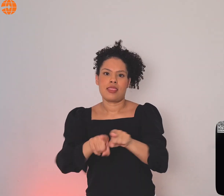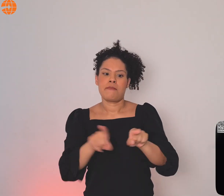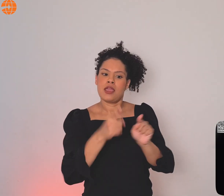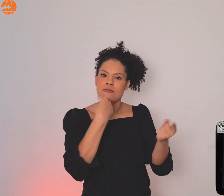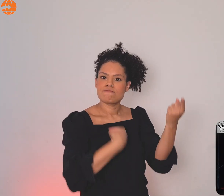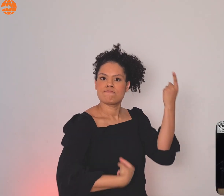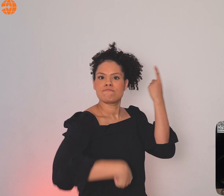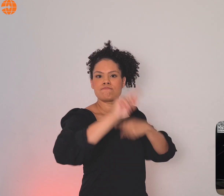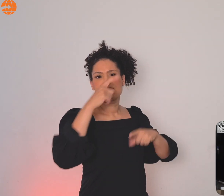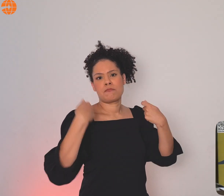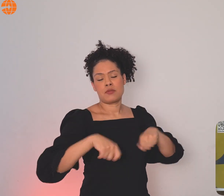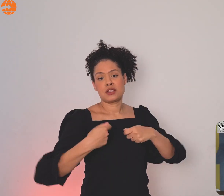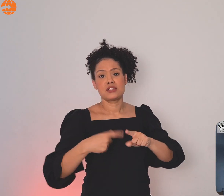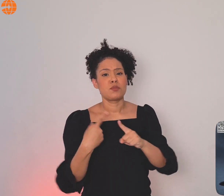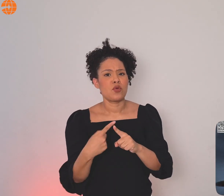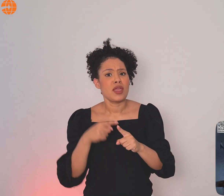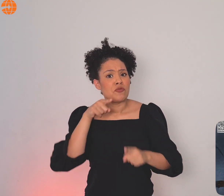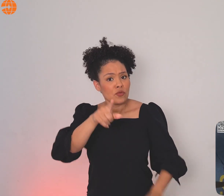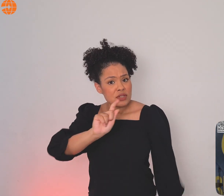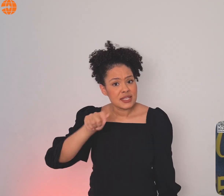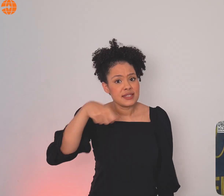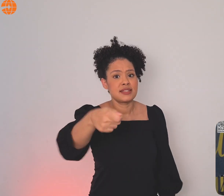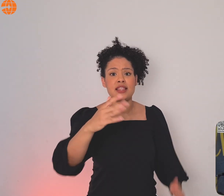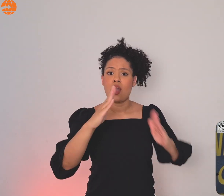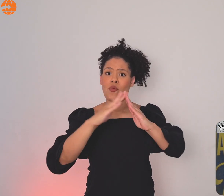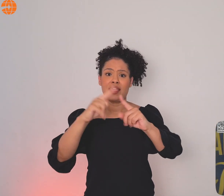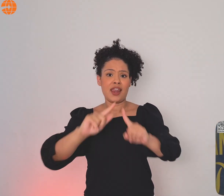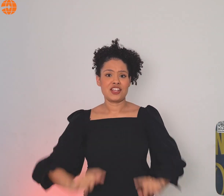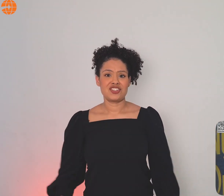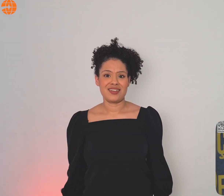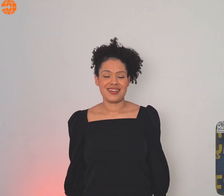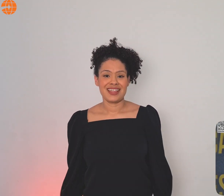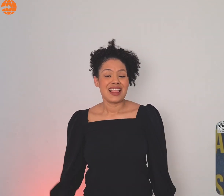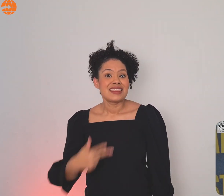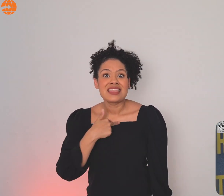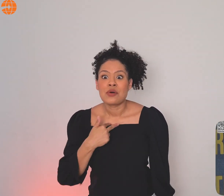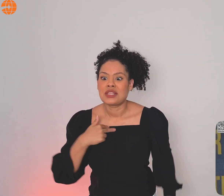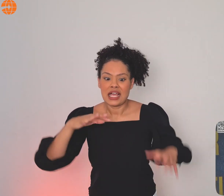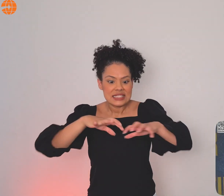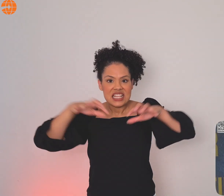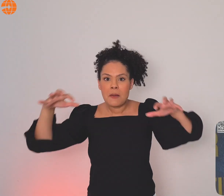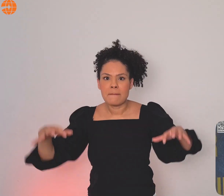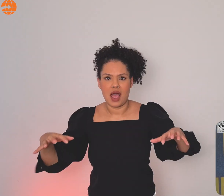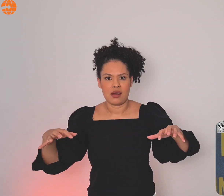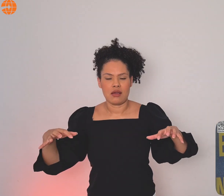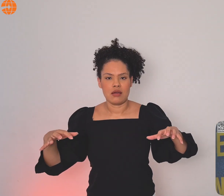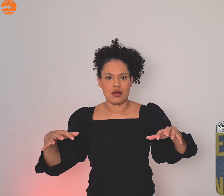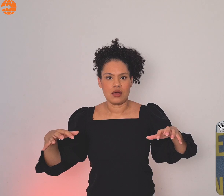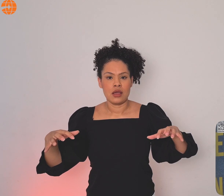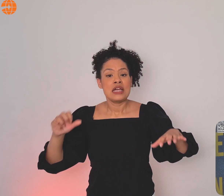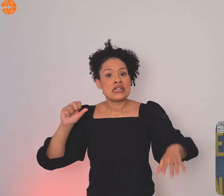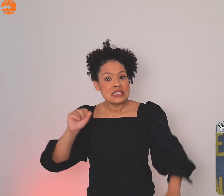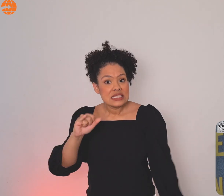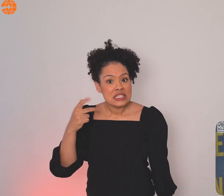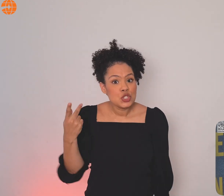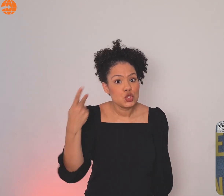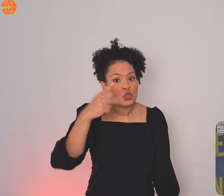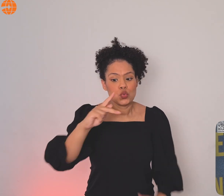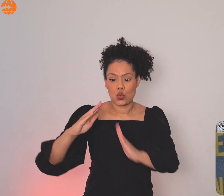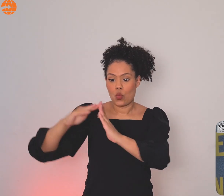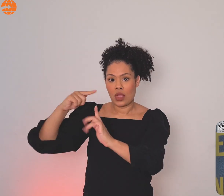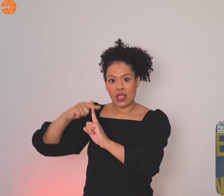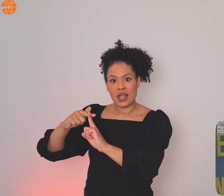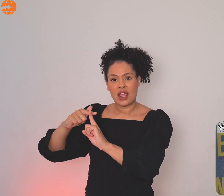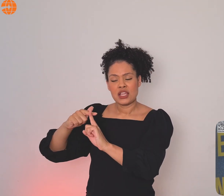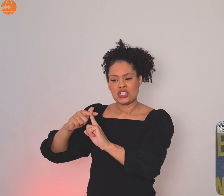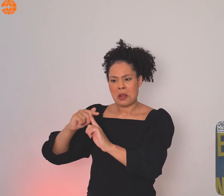Você é a igreja. Não tem como dissociar. Algumas pessoas não compreenderam. Se sua igreja está avançando, se sua igreja